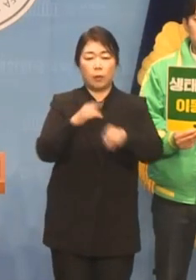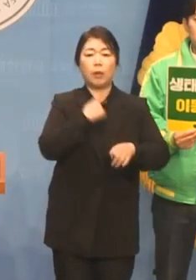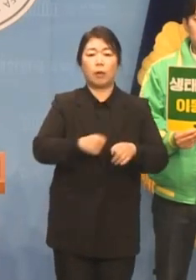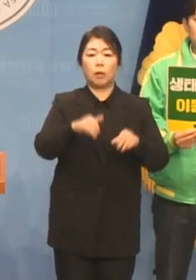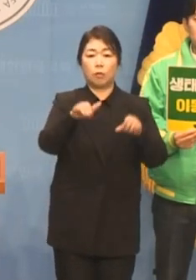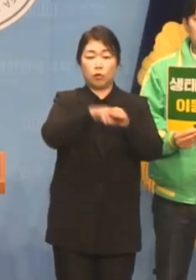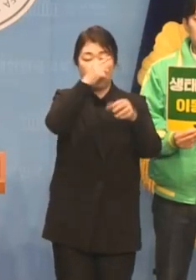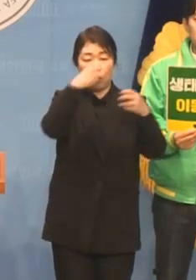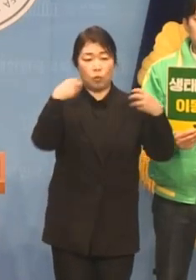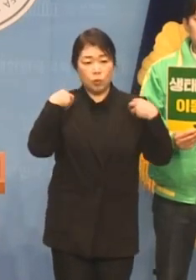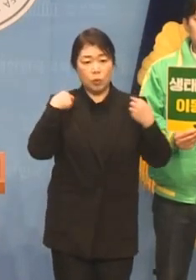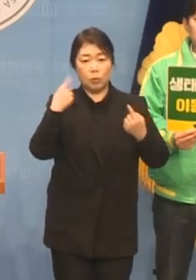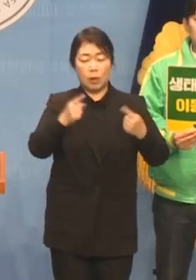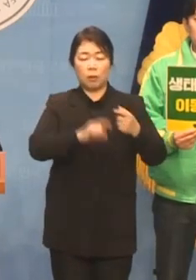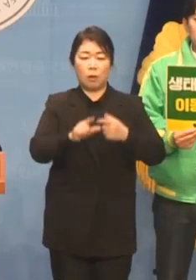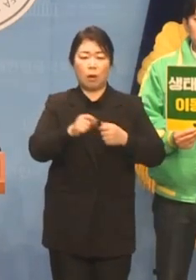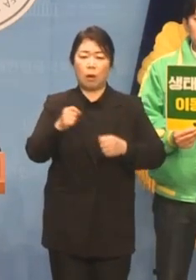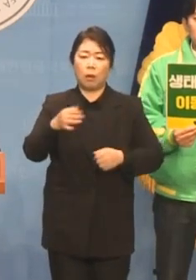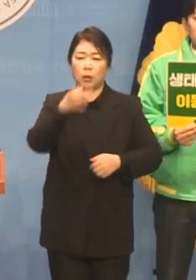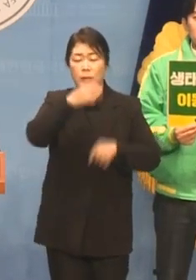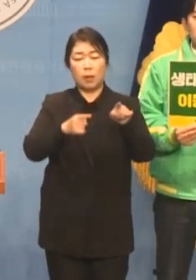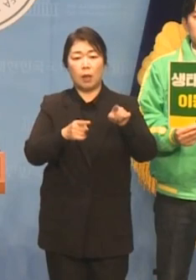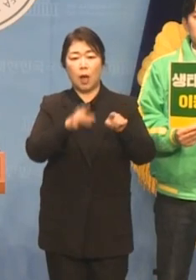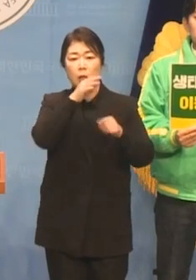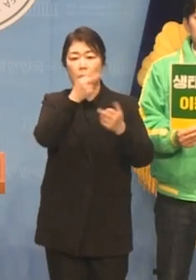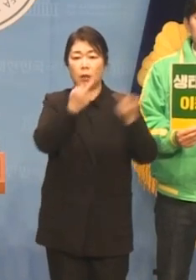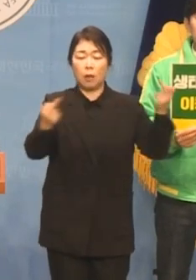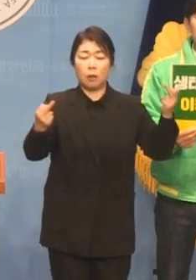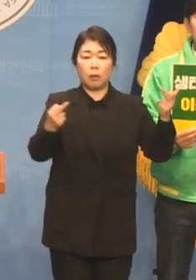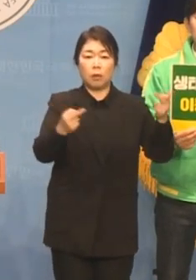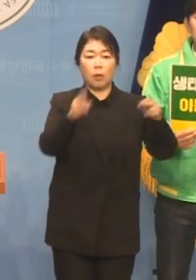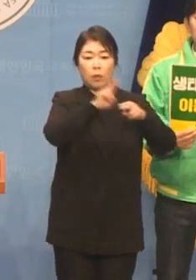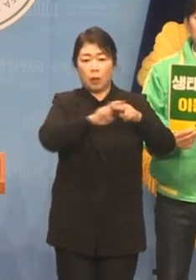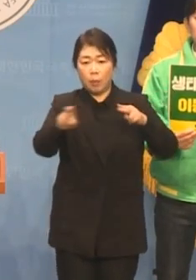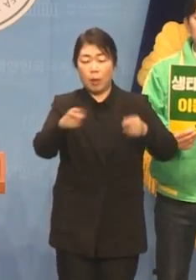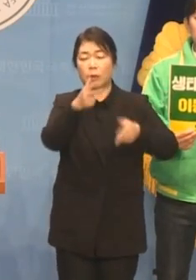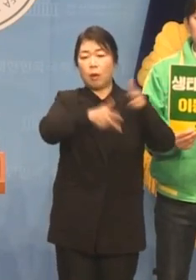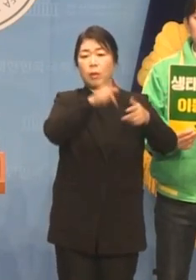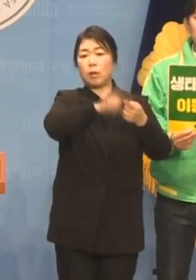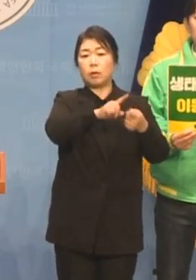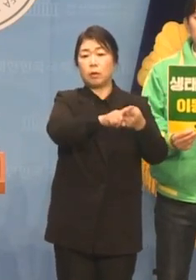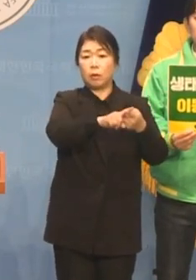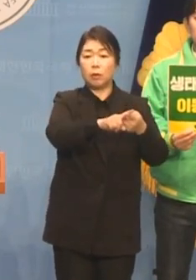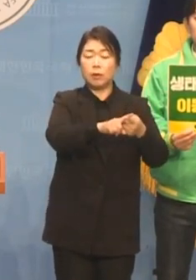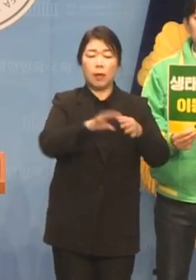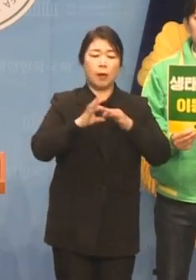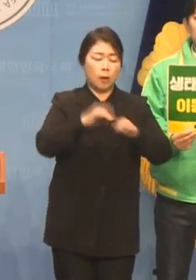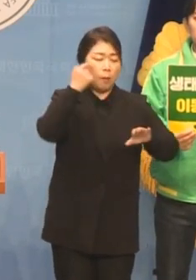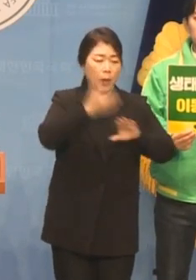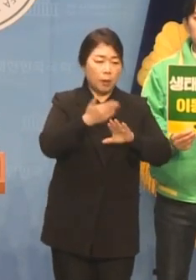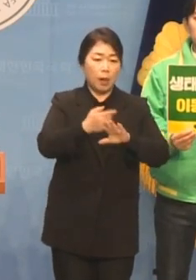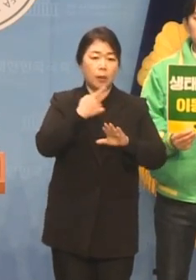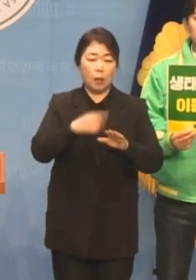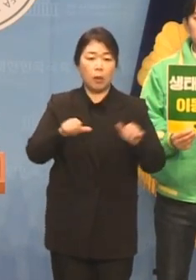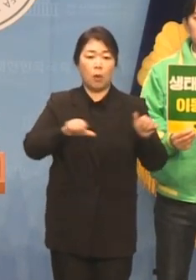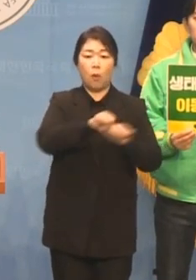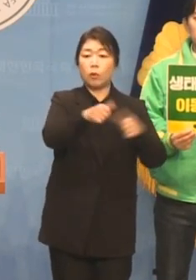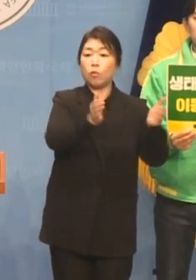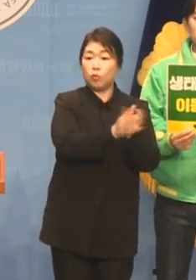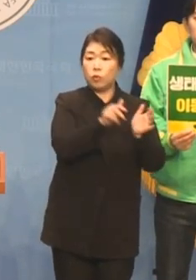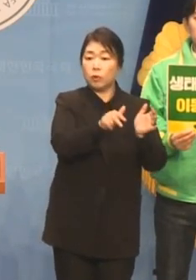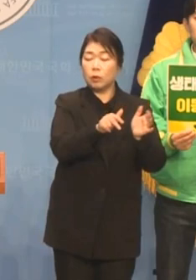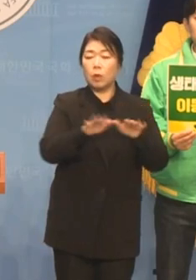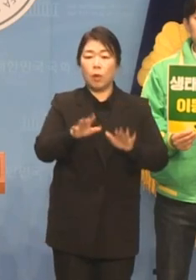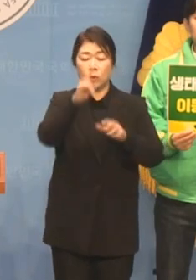저리가라 할 정도입니다 설악산 국립공원 오세 케이블카 사업에 대해 계속 반대해 오던 환경부는